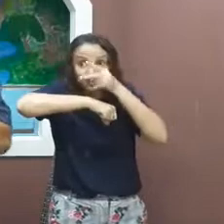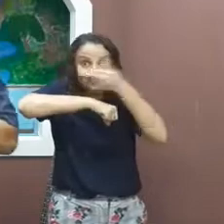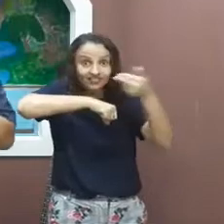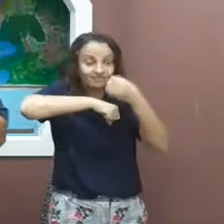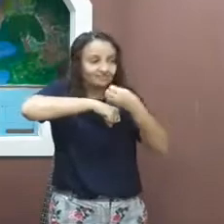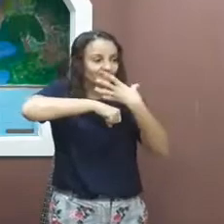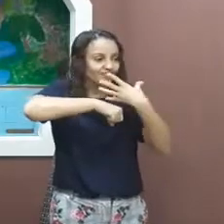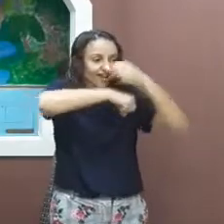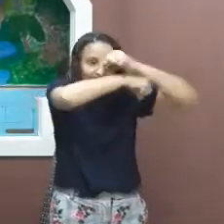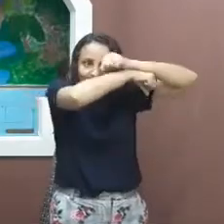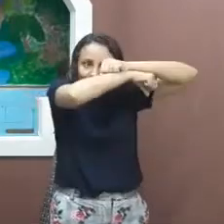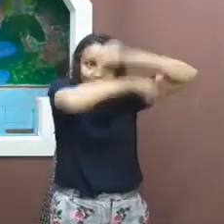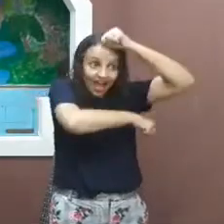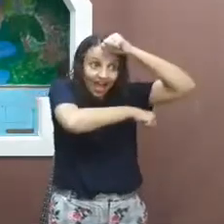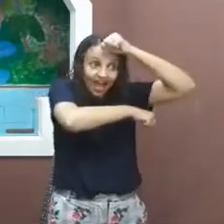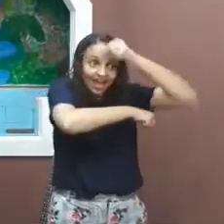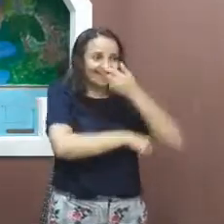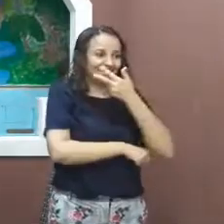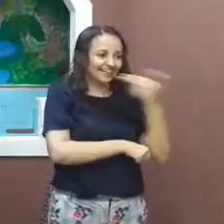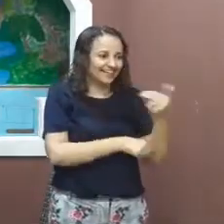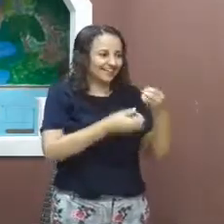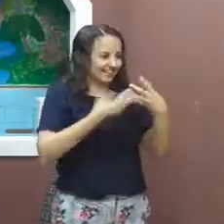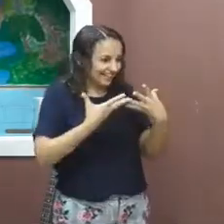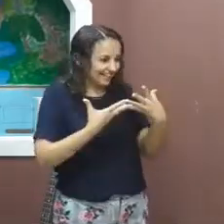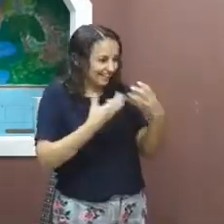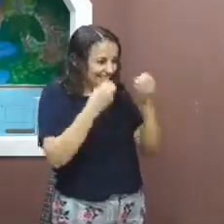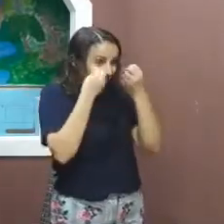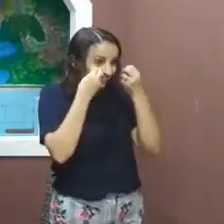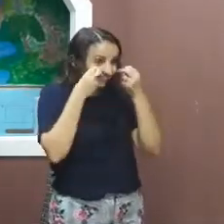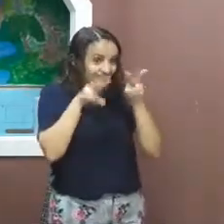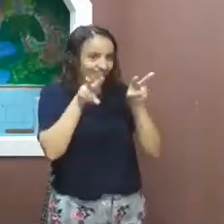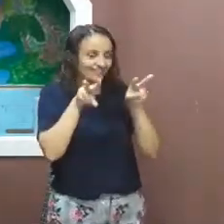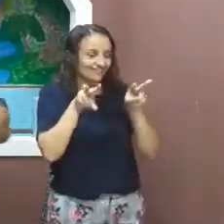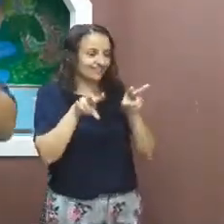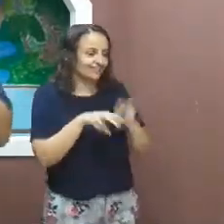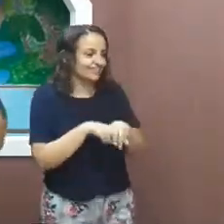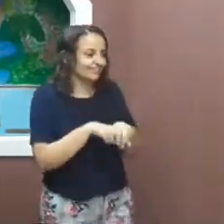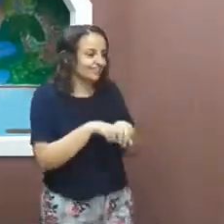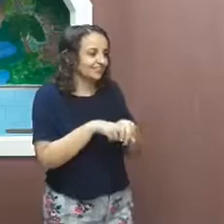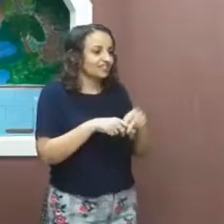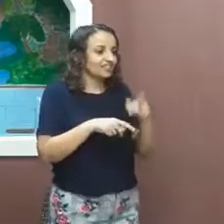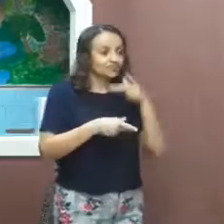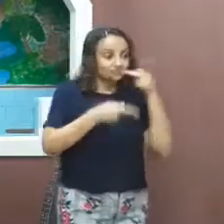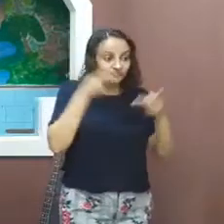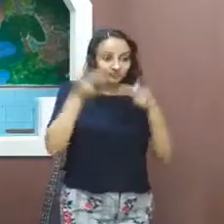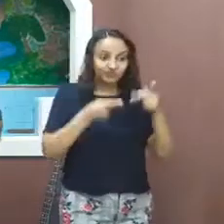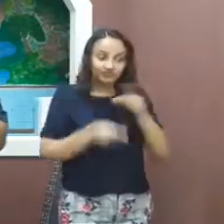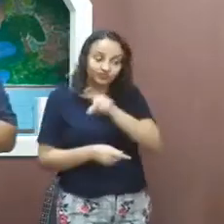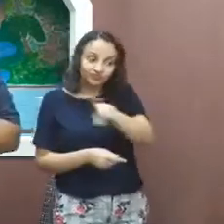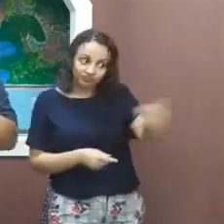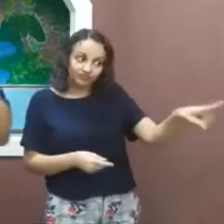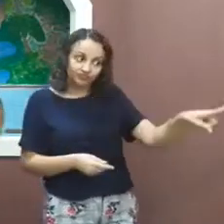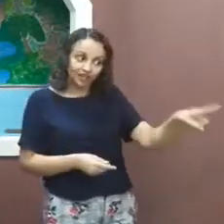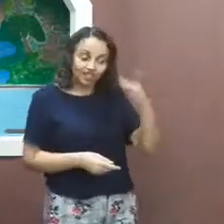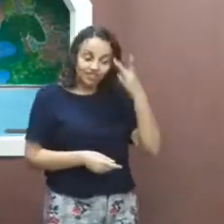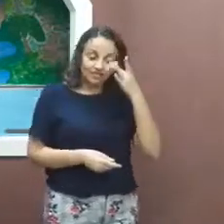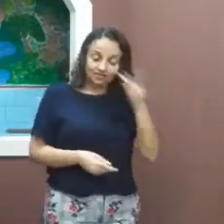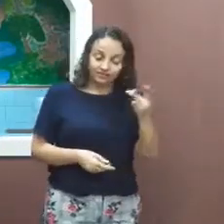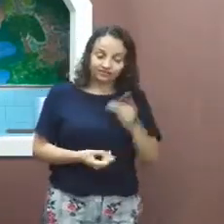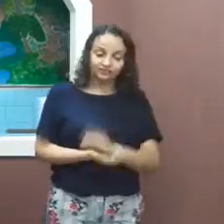boas. Querido irmão, vou dizer uma coisa a você. Vou dizer uma coisa para o seu bem.